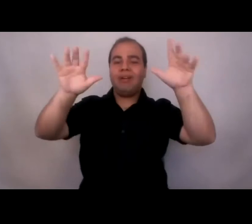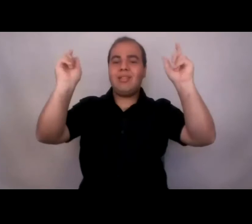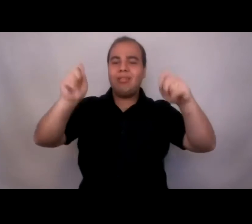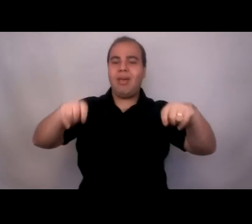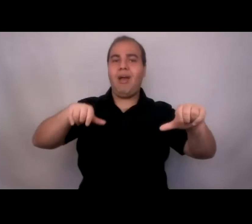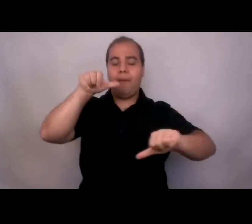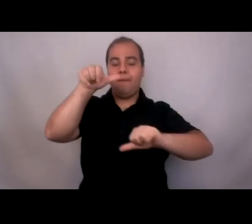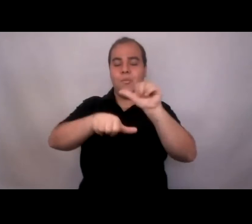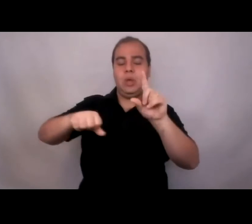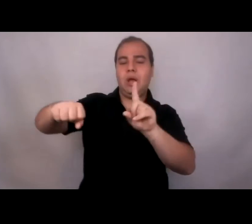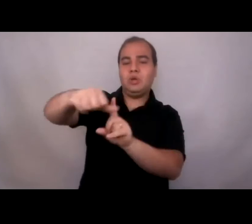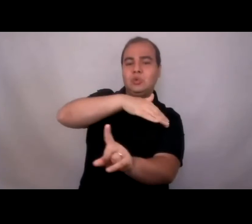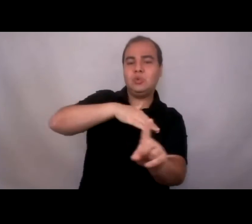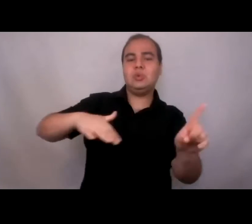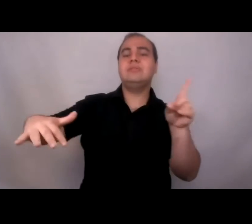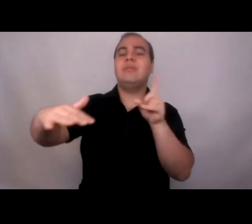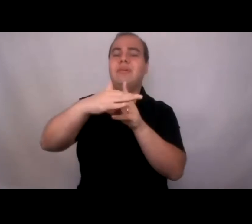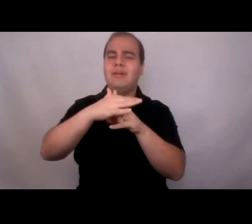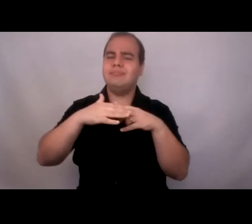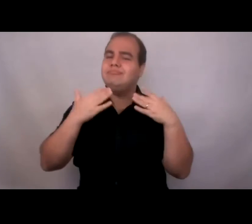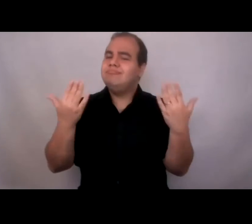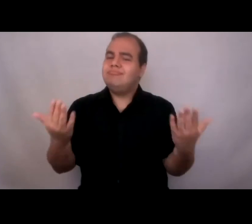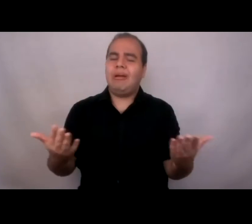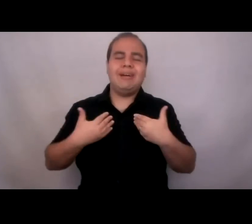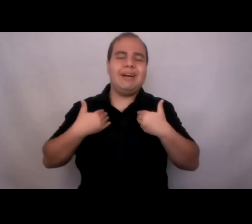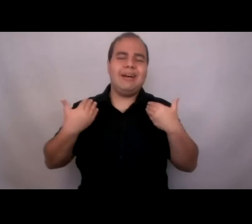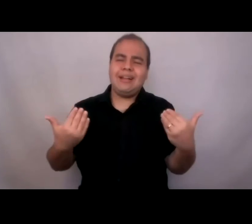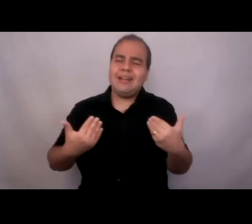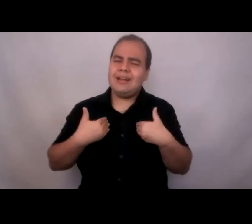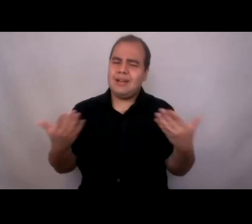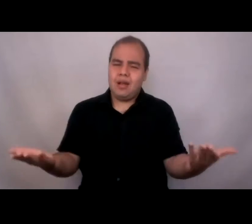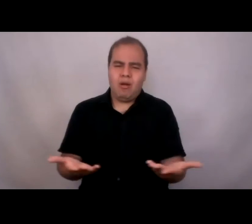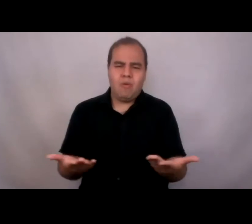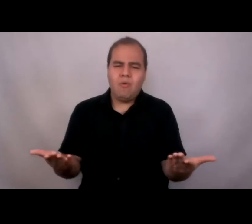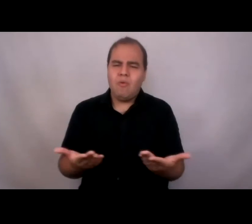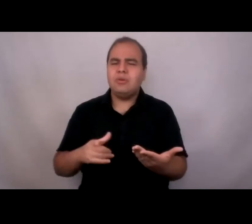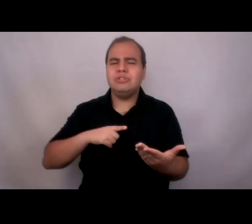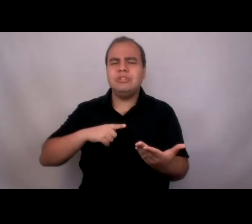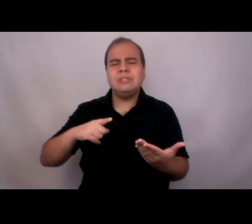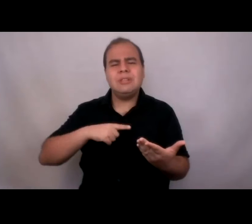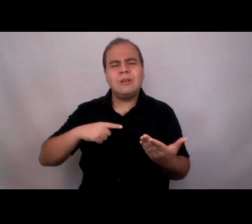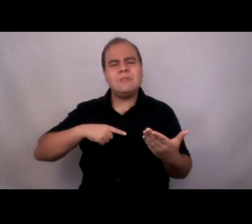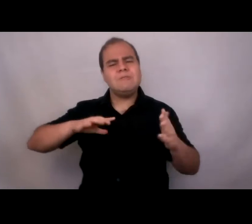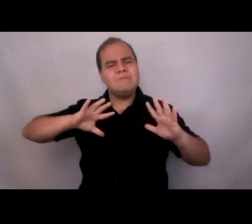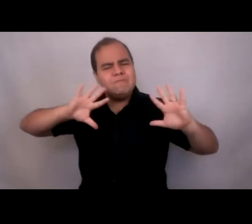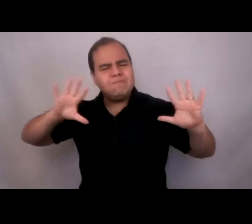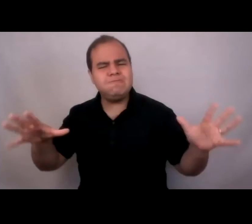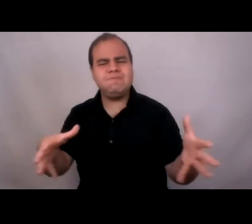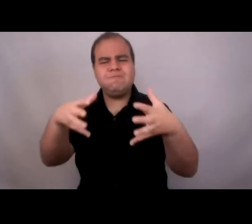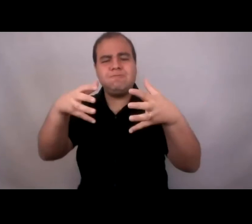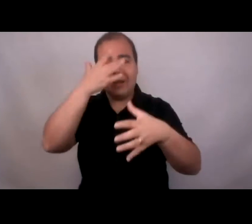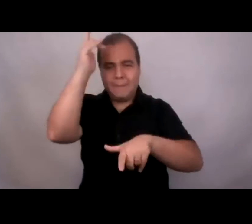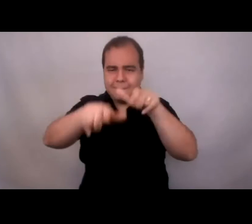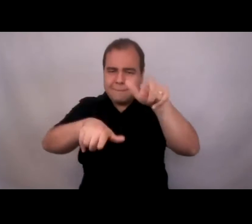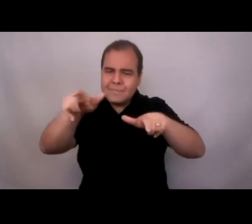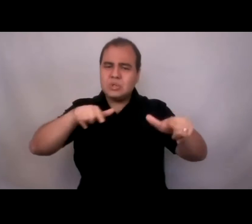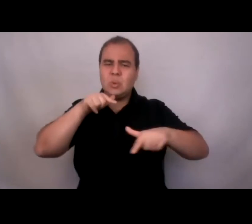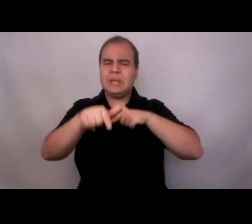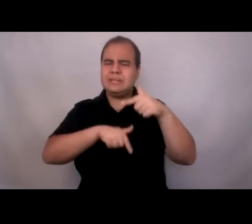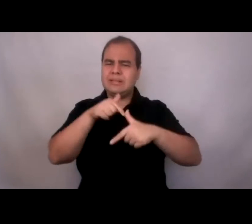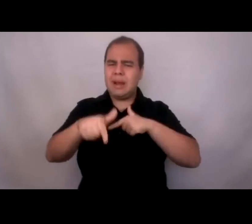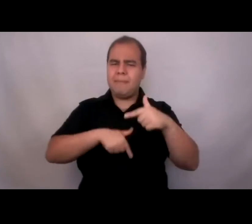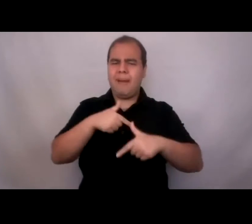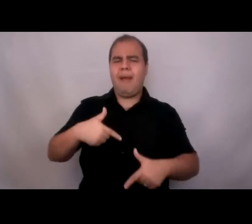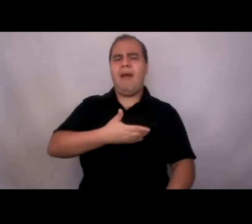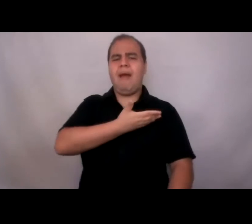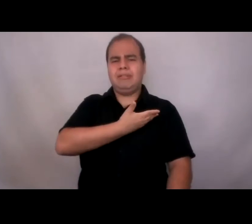na sociedade. Então, é uma alegria imensa a gente poder ter aqui todo esse conjunto de pessoas que trabalham no poder público, muitas